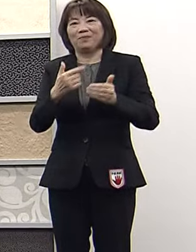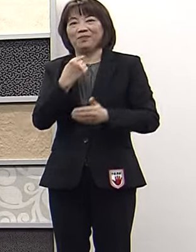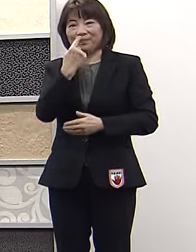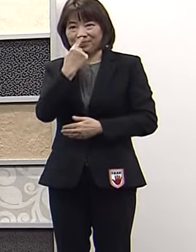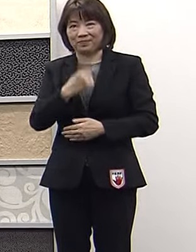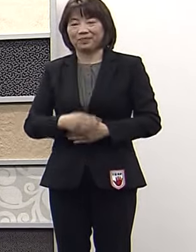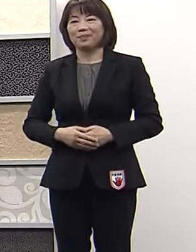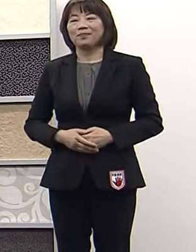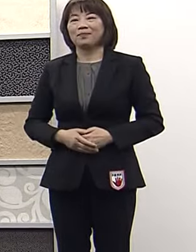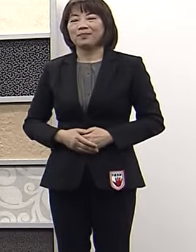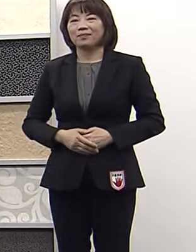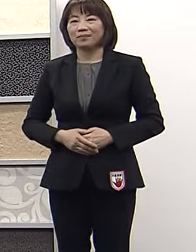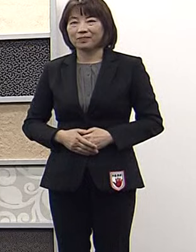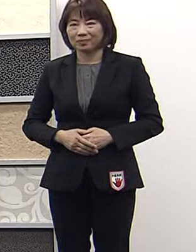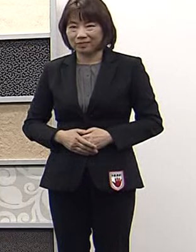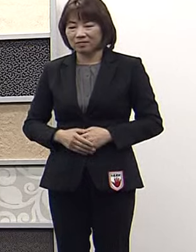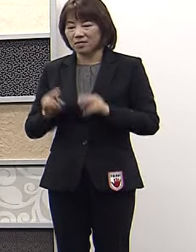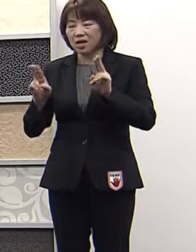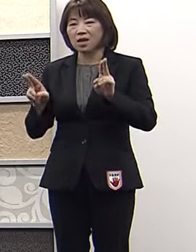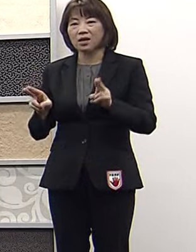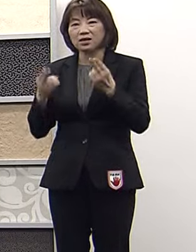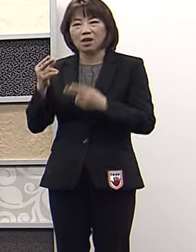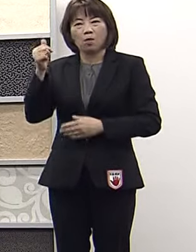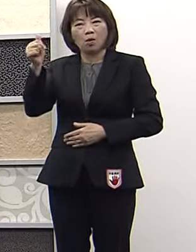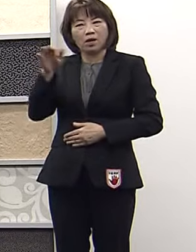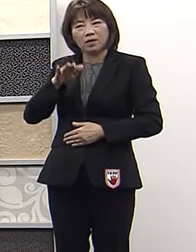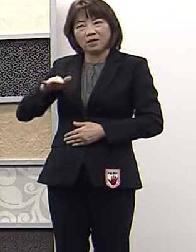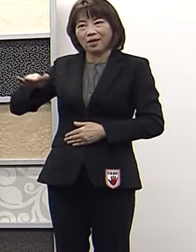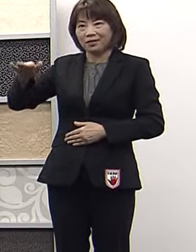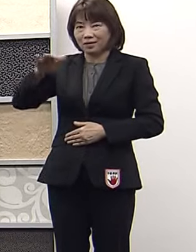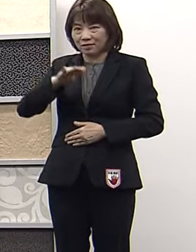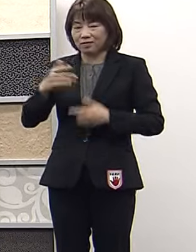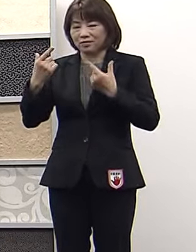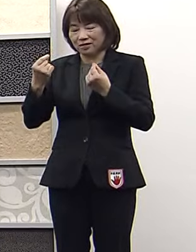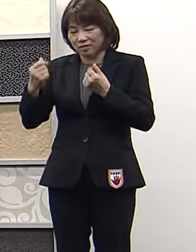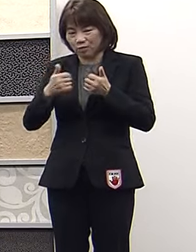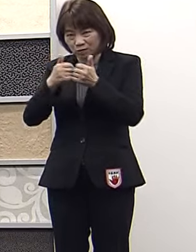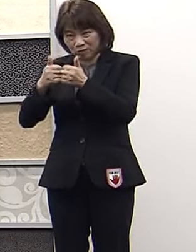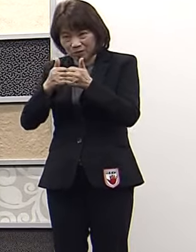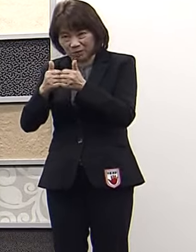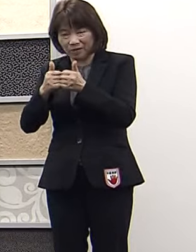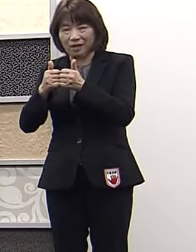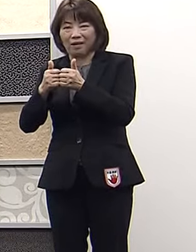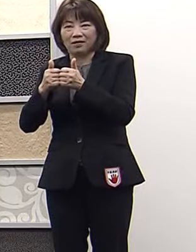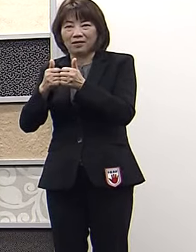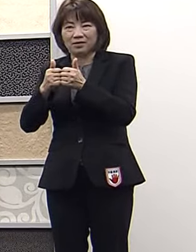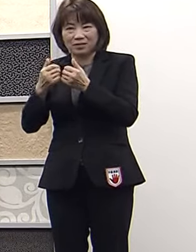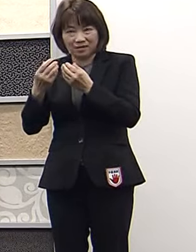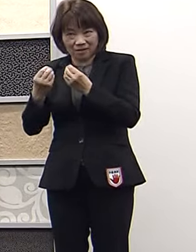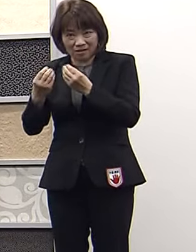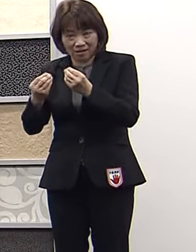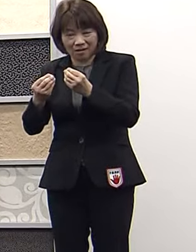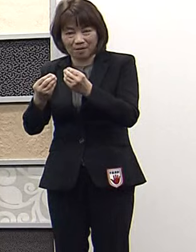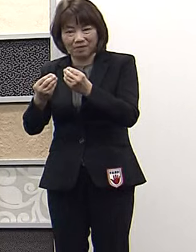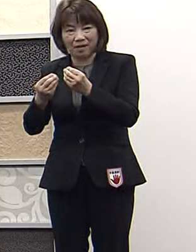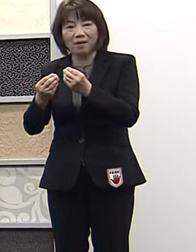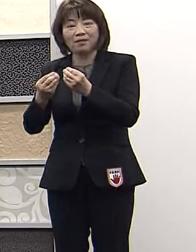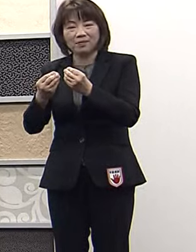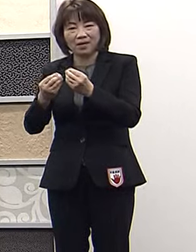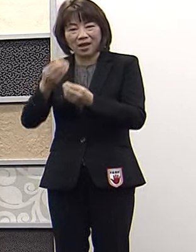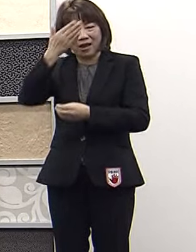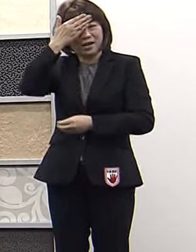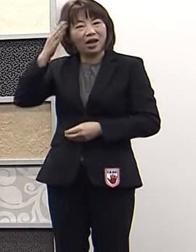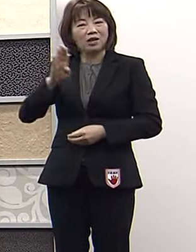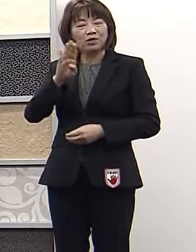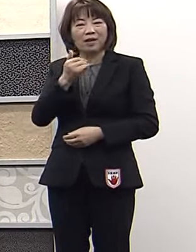その、これは専門家とですね、しっかり、相談をしながら、できる限りまずは早期に発見を